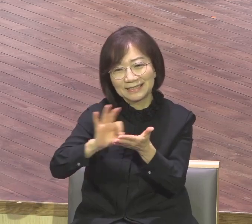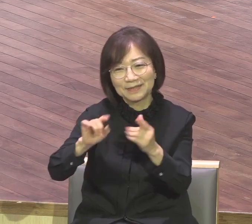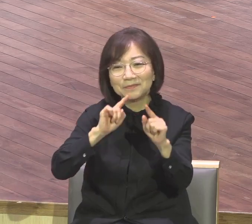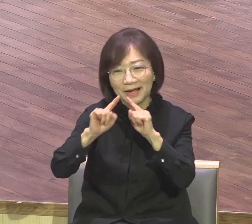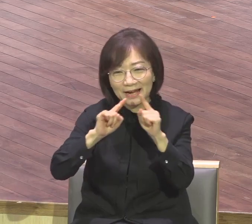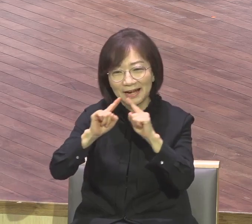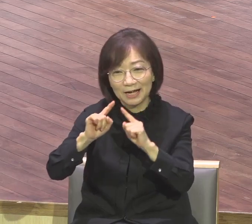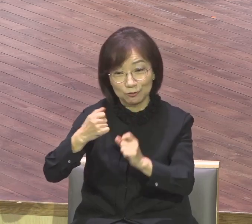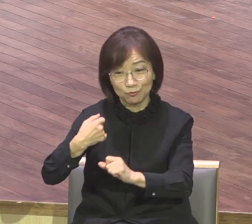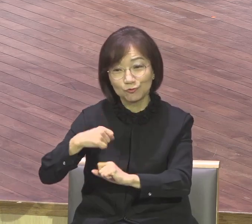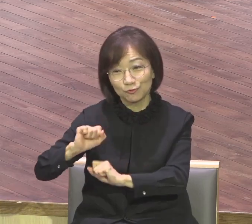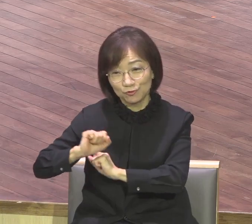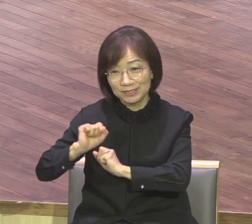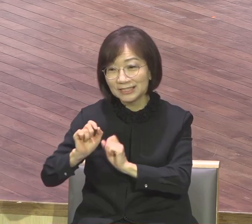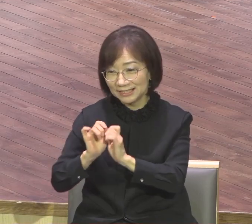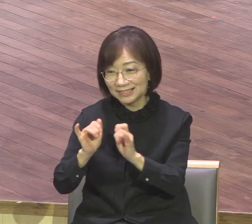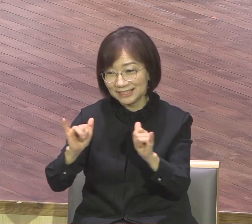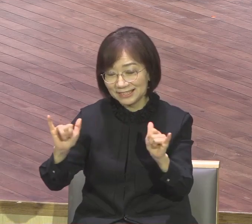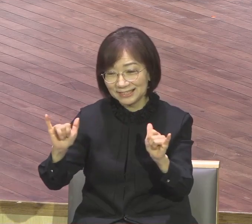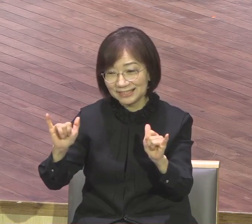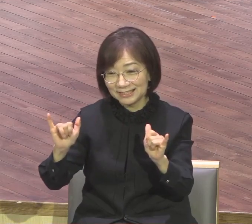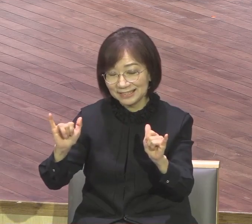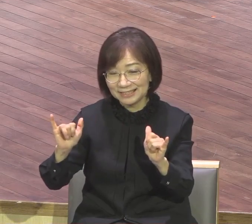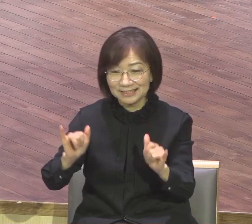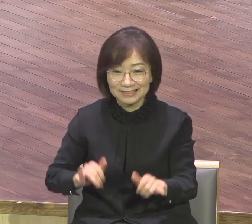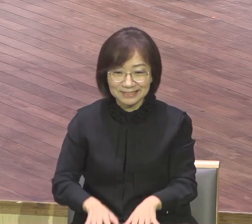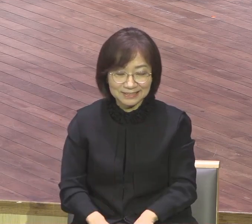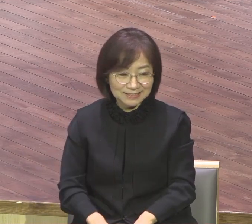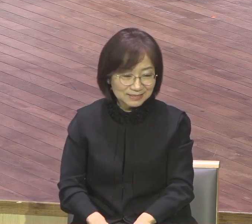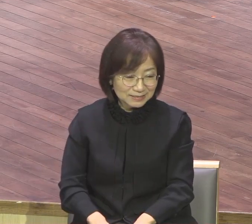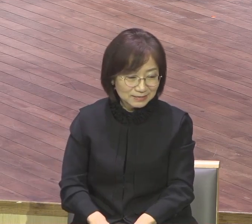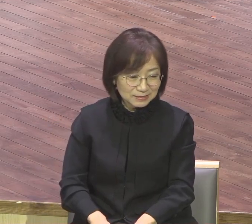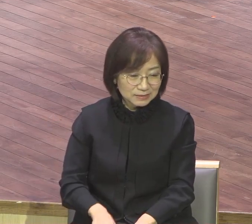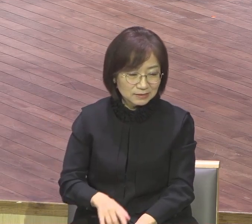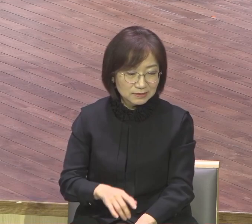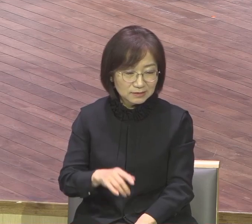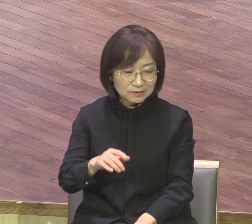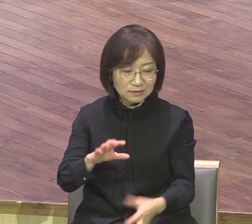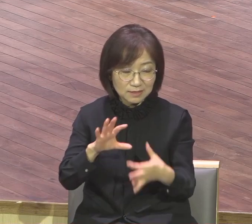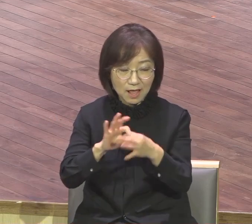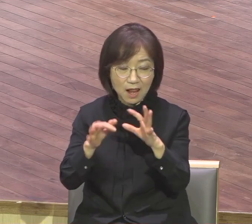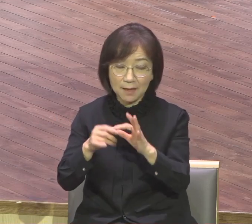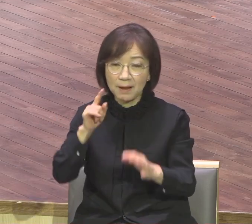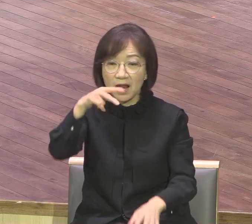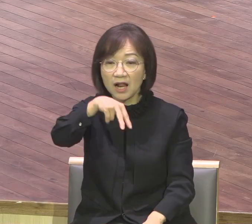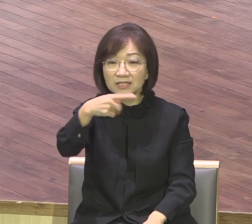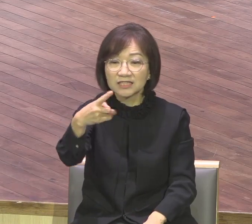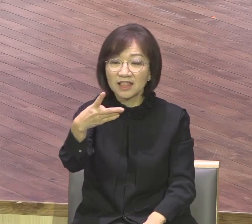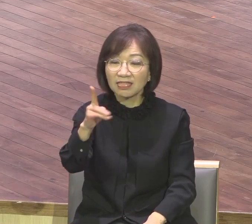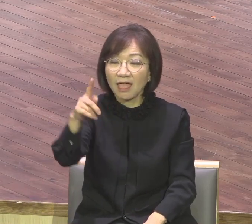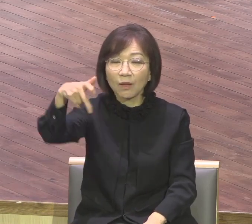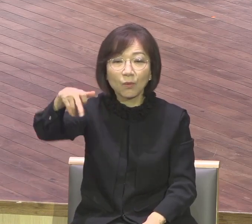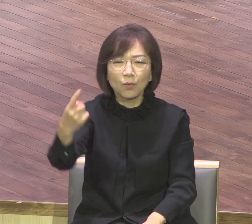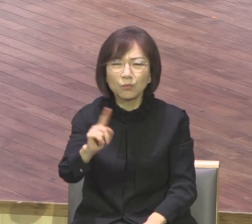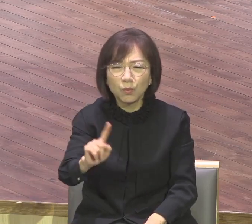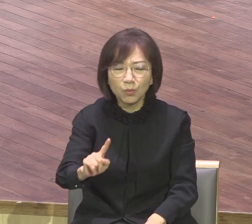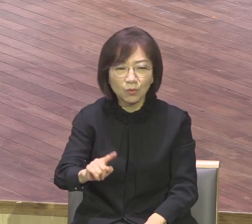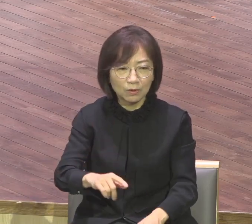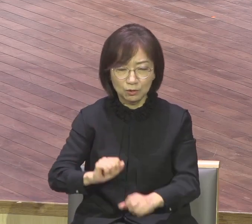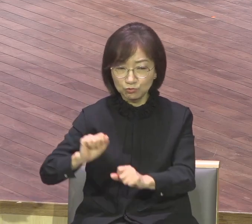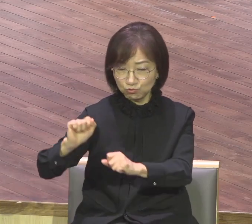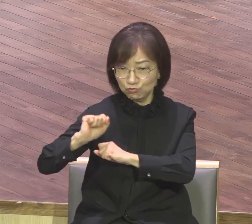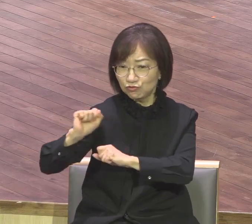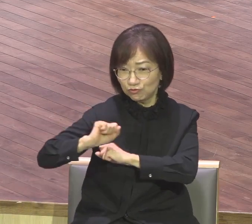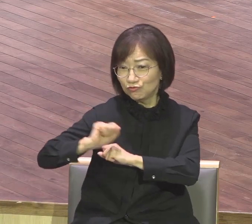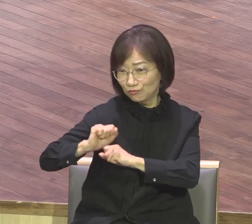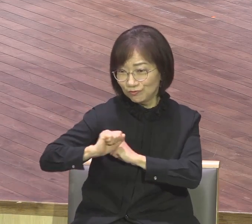parado es una palabra del ejército. 네, 헬라말로 스테코라는데 스테코 이 말은 군대에서 쓰는 용어예요. En griego